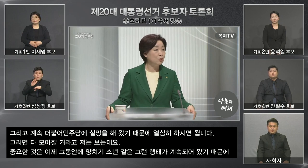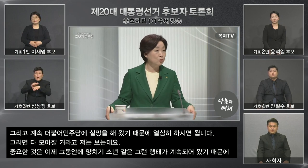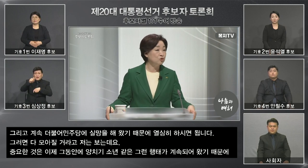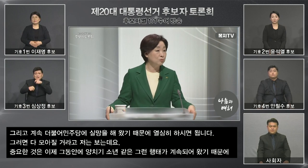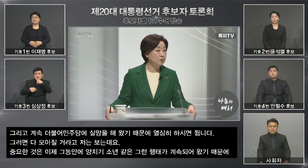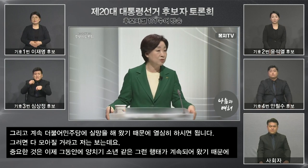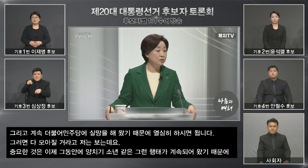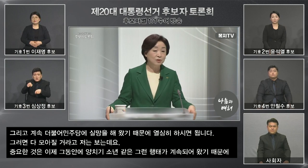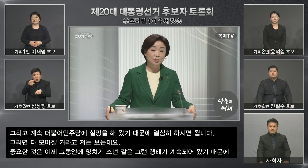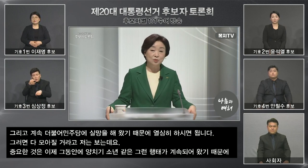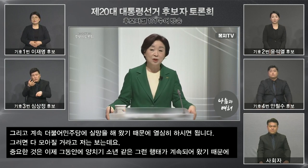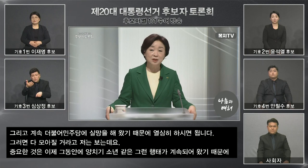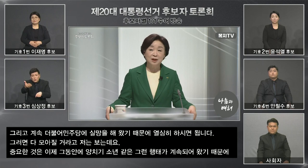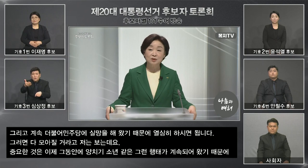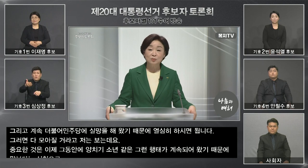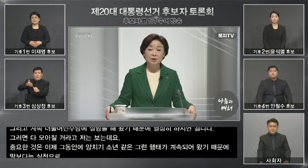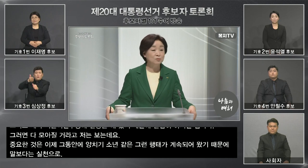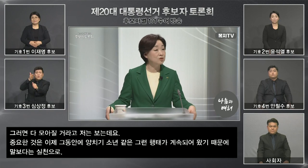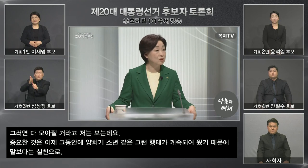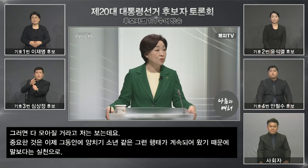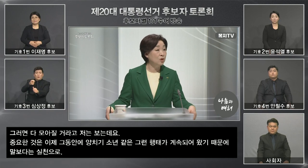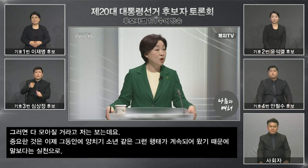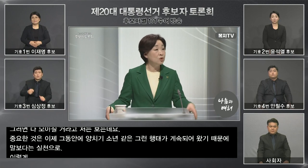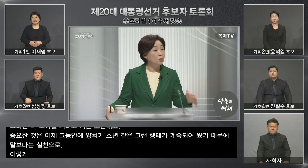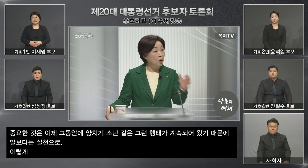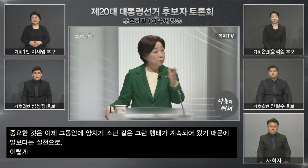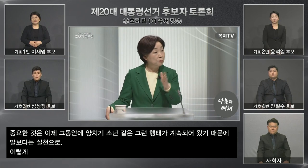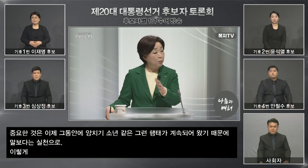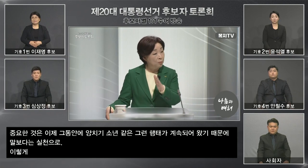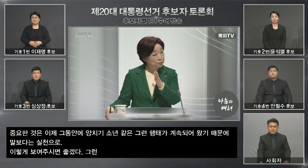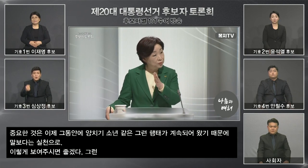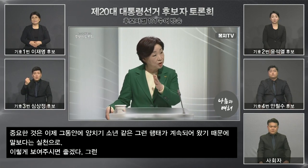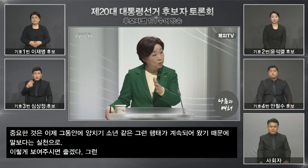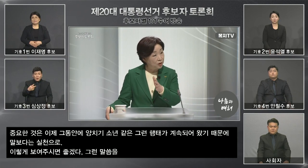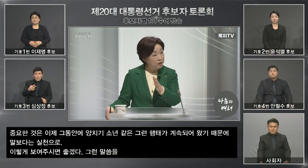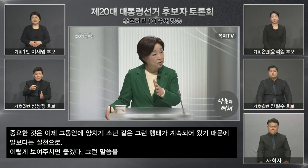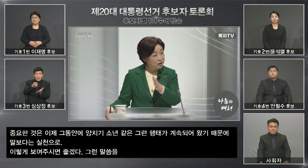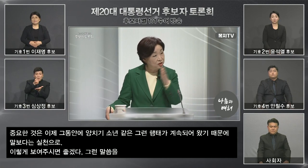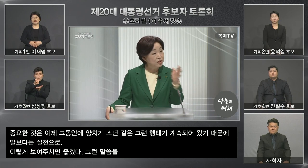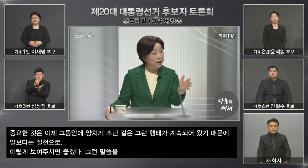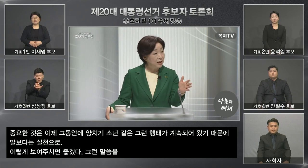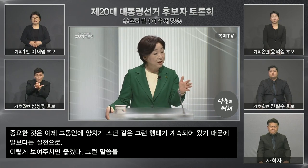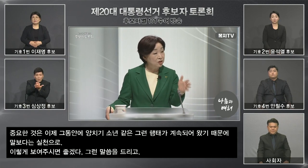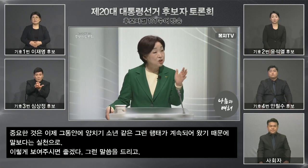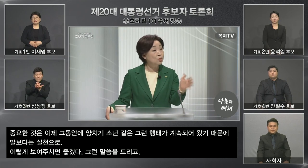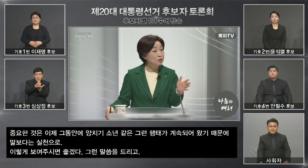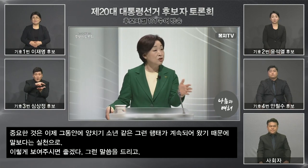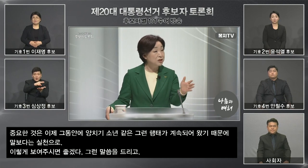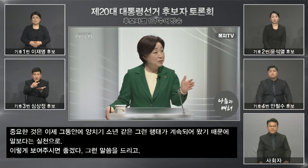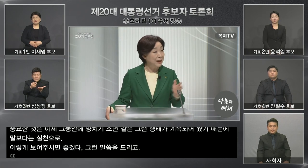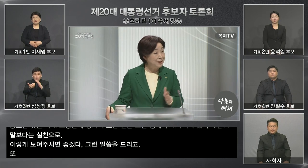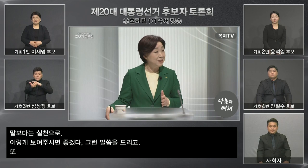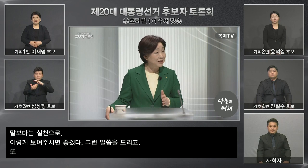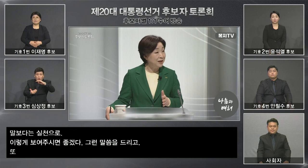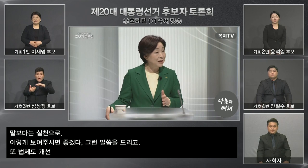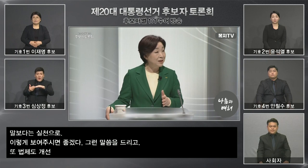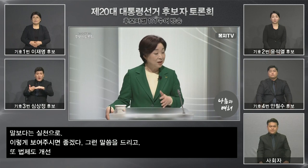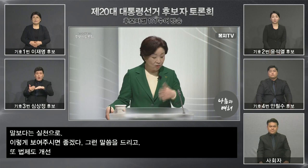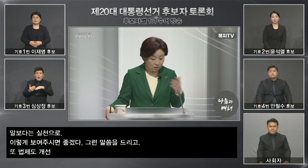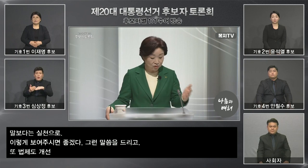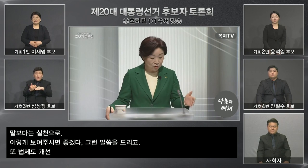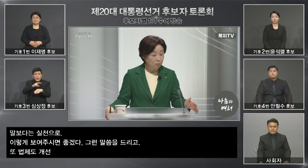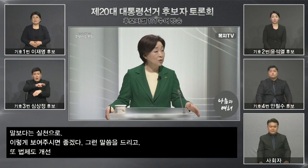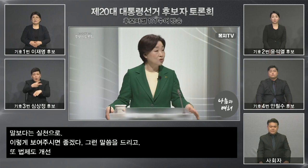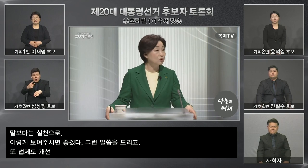보여주시면 좋겠다. 그런 말씀을 드리고 또 법 제도 개선 이전에 의지로 할 수 있는 일이 많이 있는데